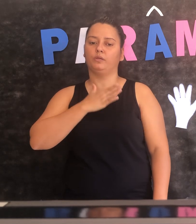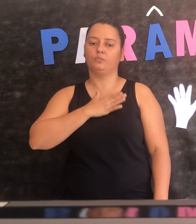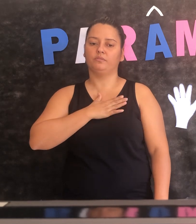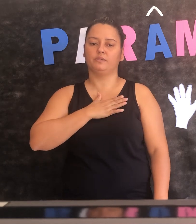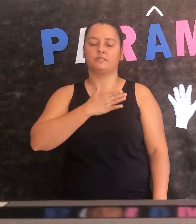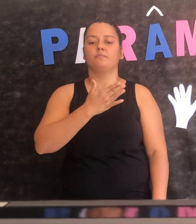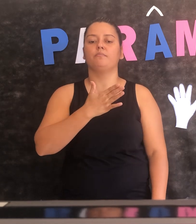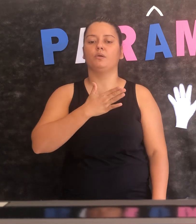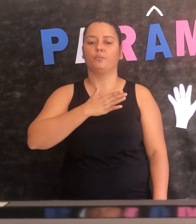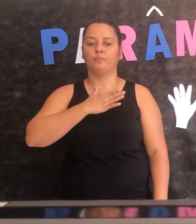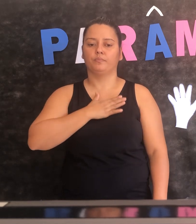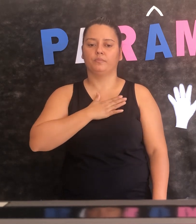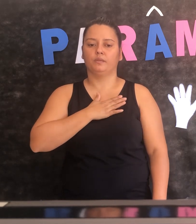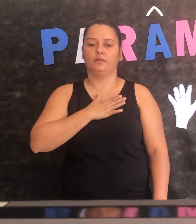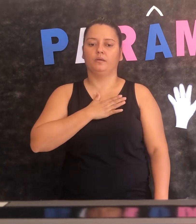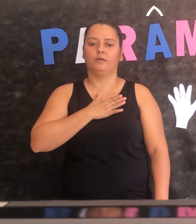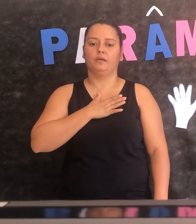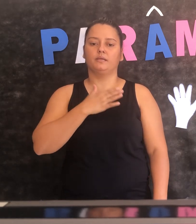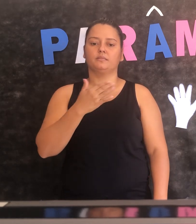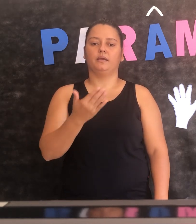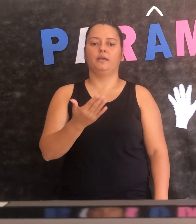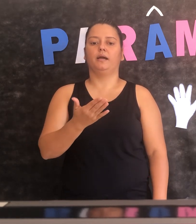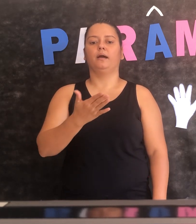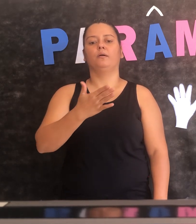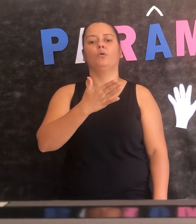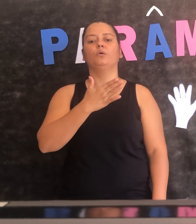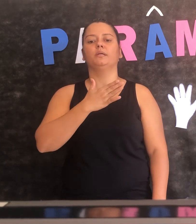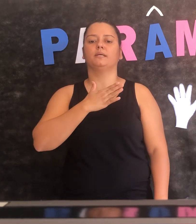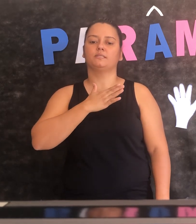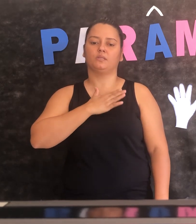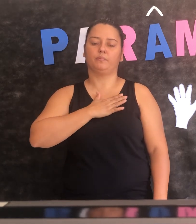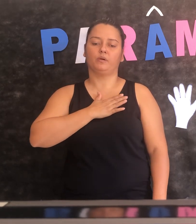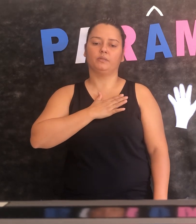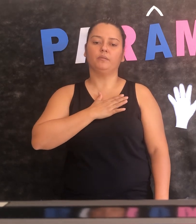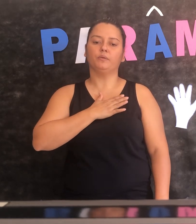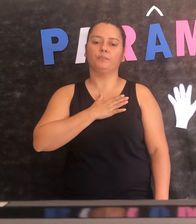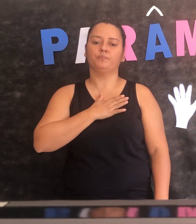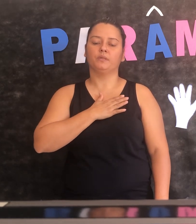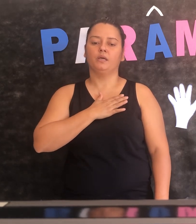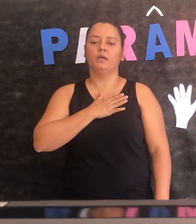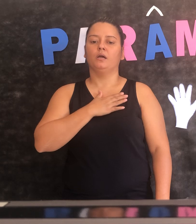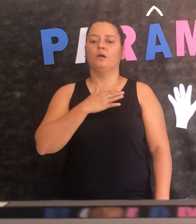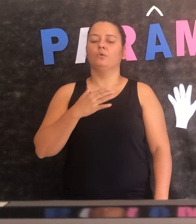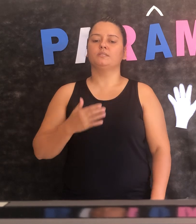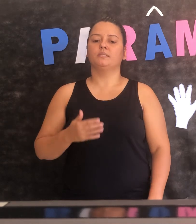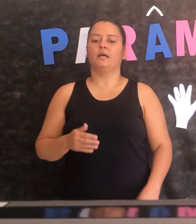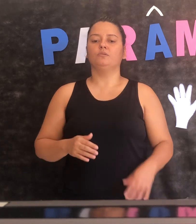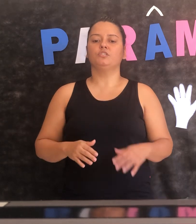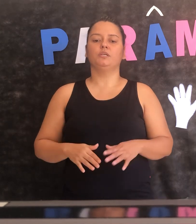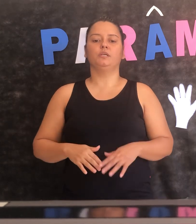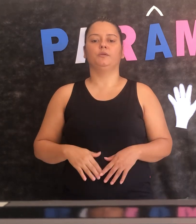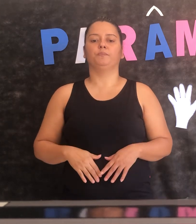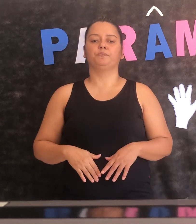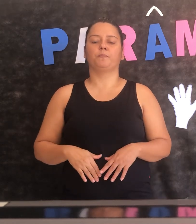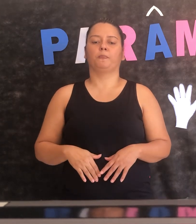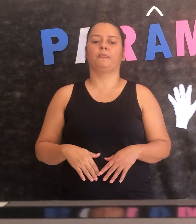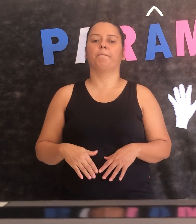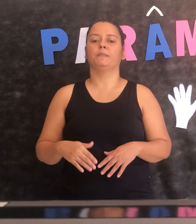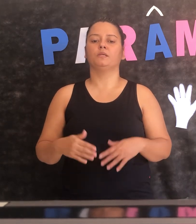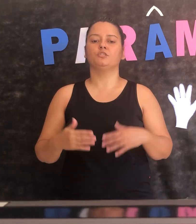uma vez, meu. Essa é a orientação da palma da mão. O sinal de